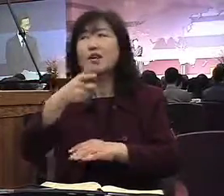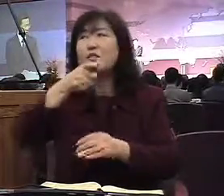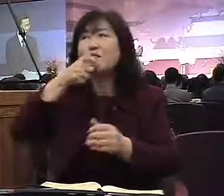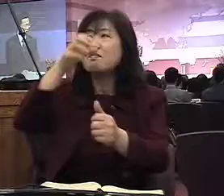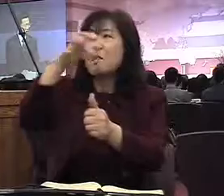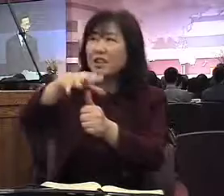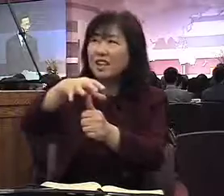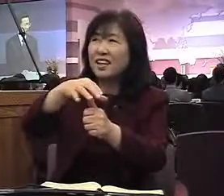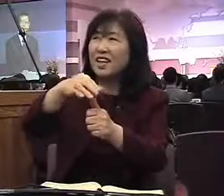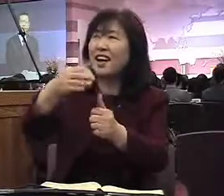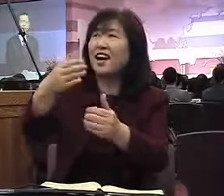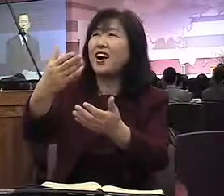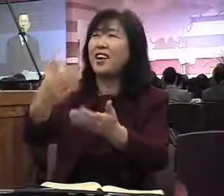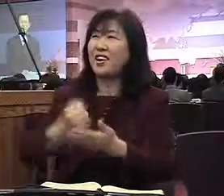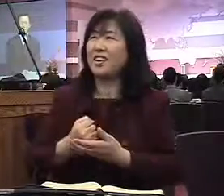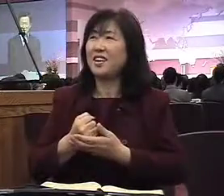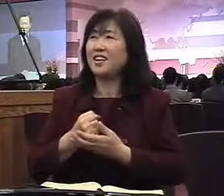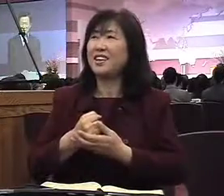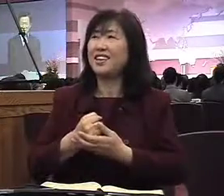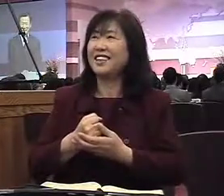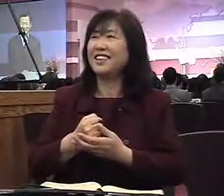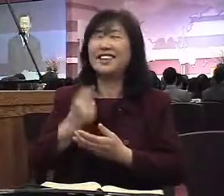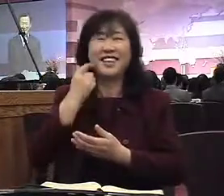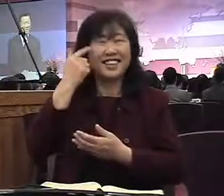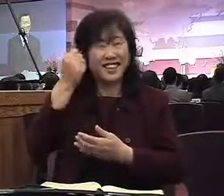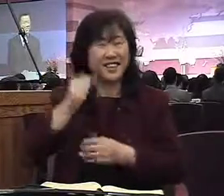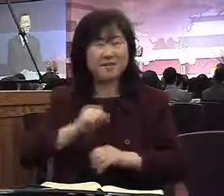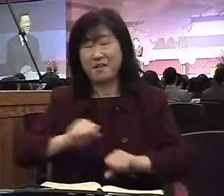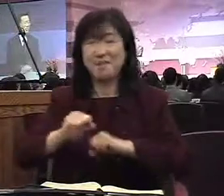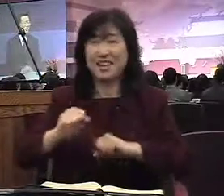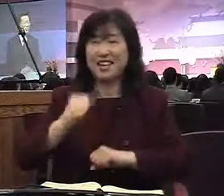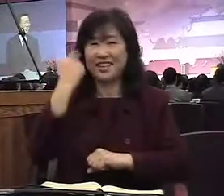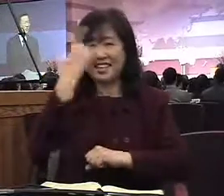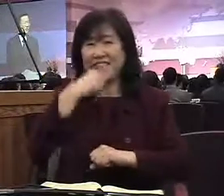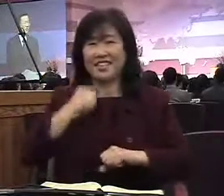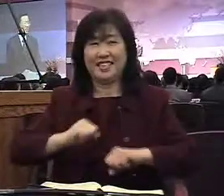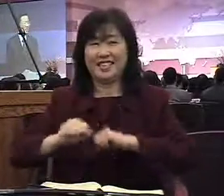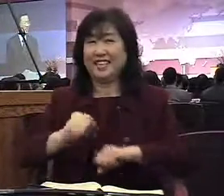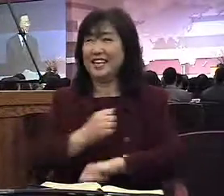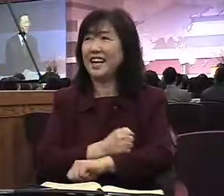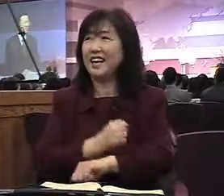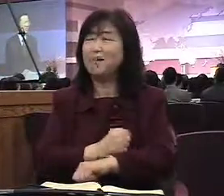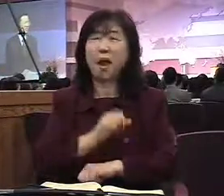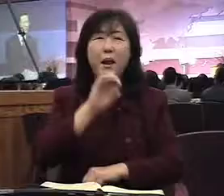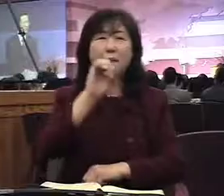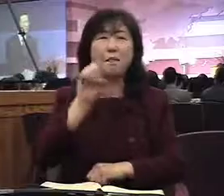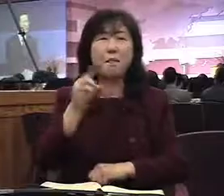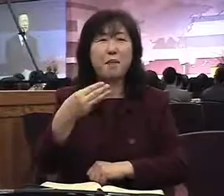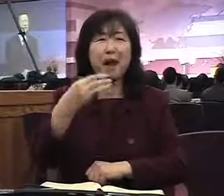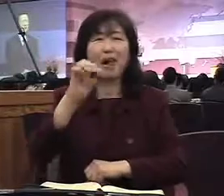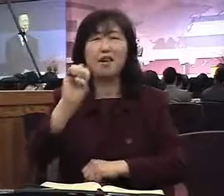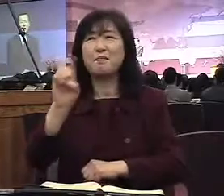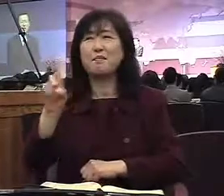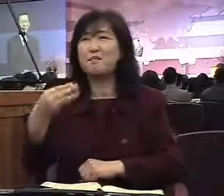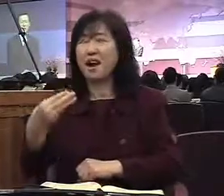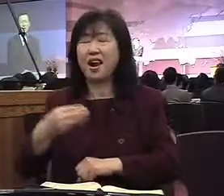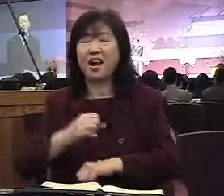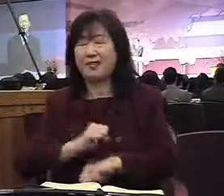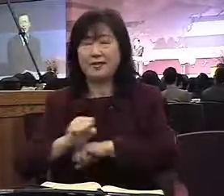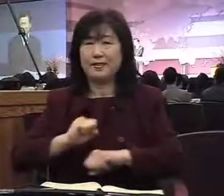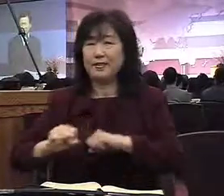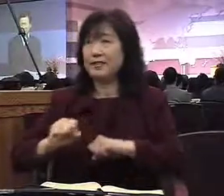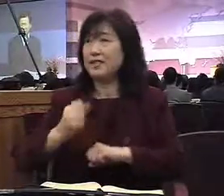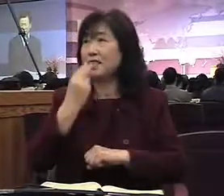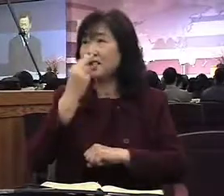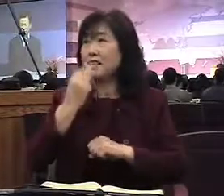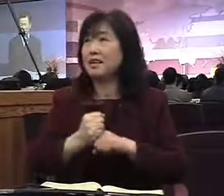받았습니다. 그래서 저도 팔팔합니다. 그런데 참 이 중국 사람들이 보니까